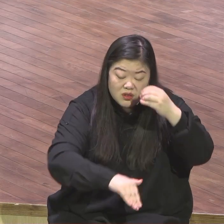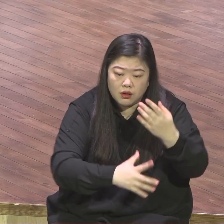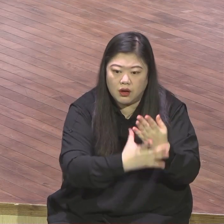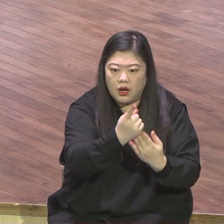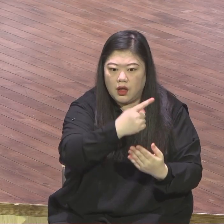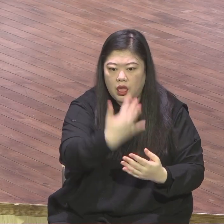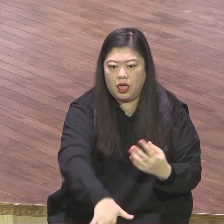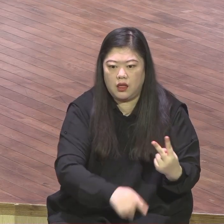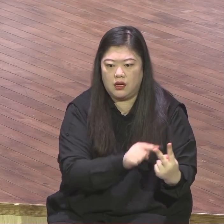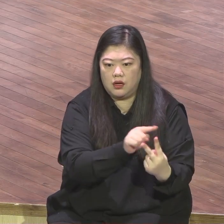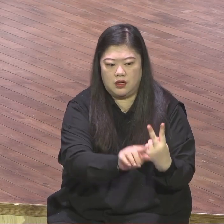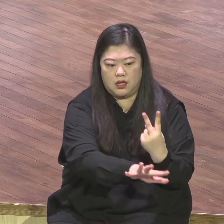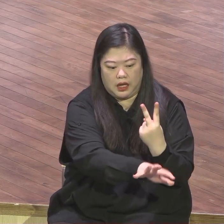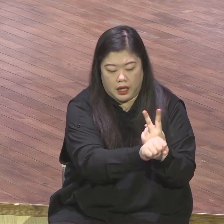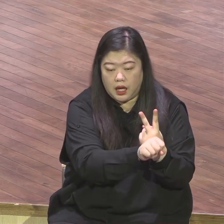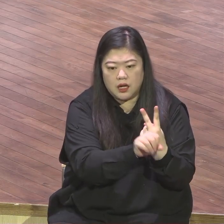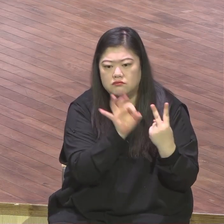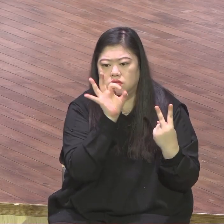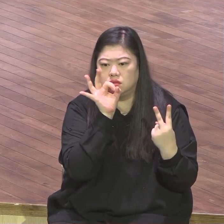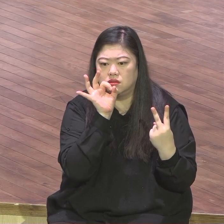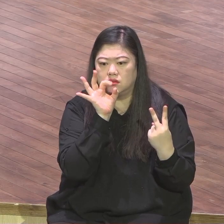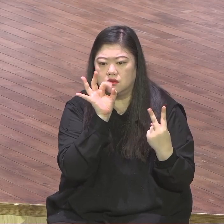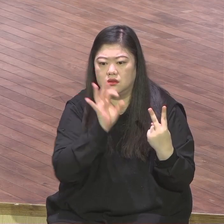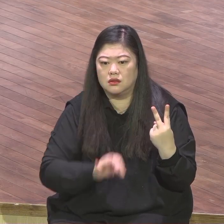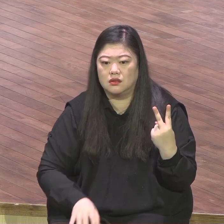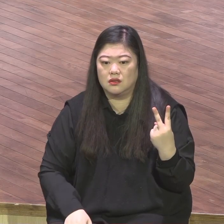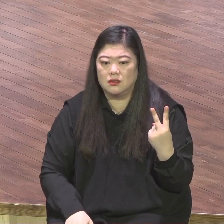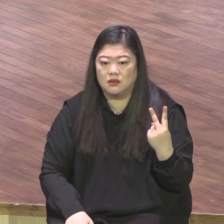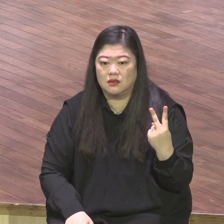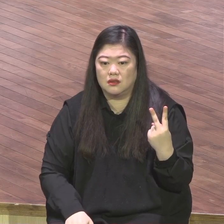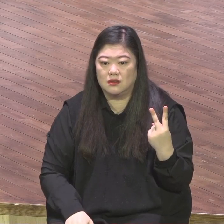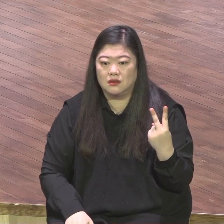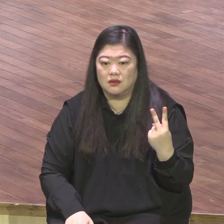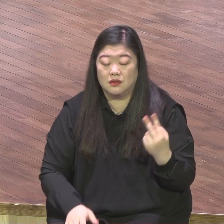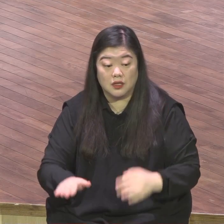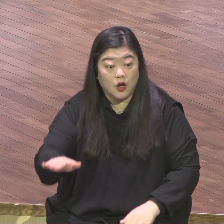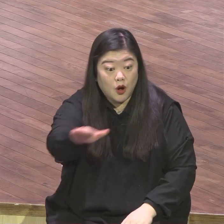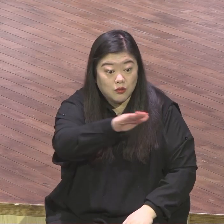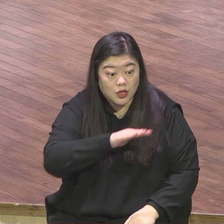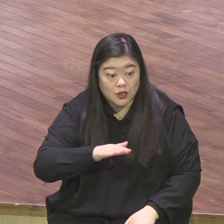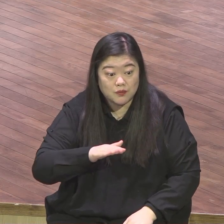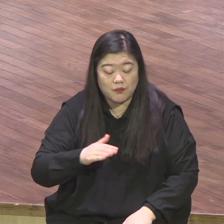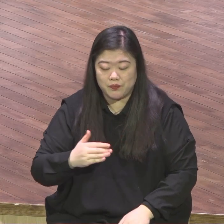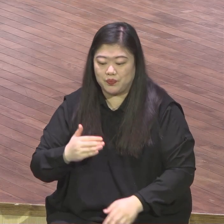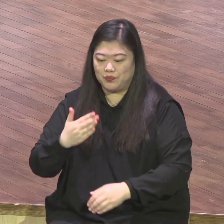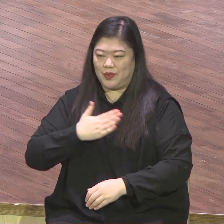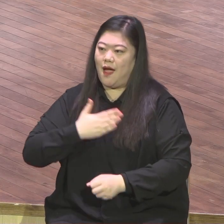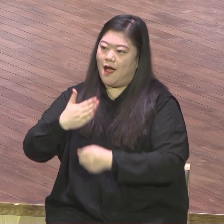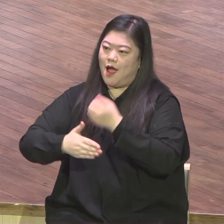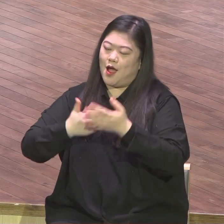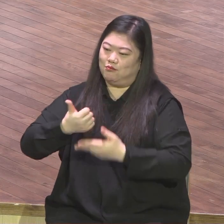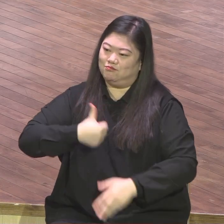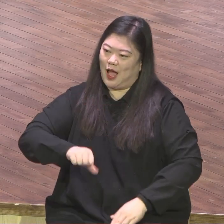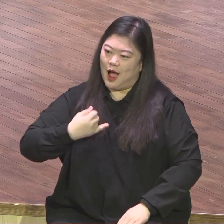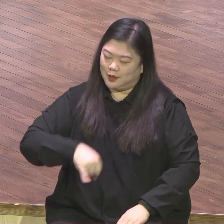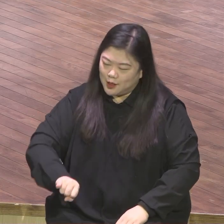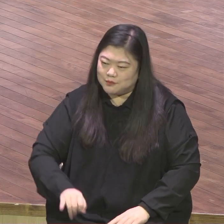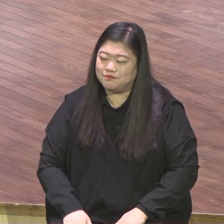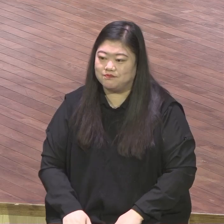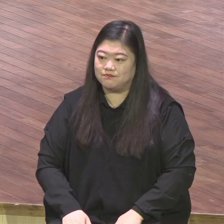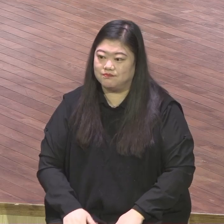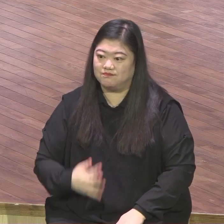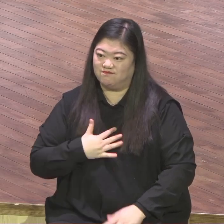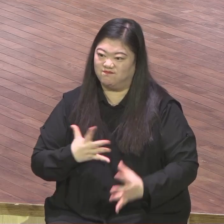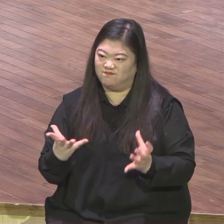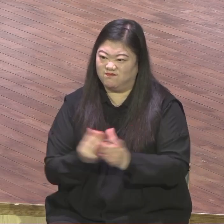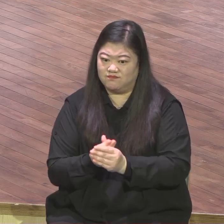우리가 잘 봐야 될 것은요. 구원받은 하나님의 자녀라고 해서 완벽한 인간은 없습니다. 예수